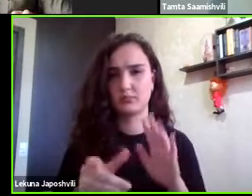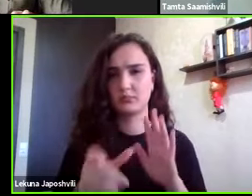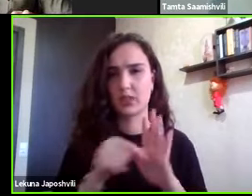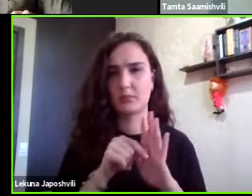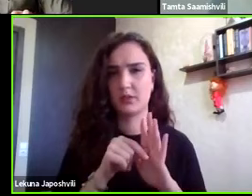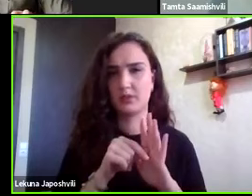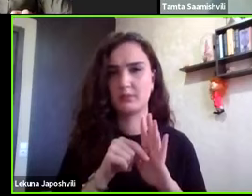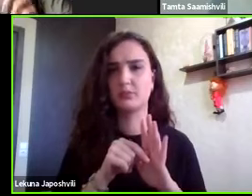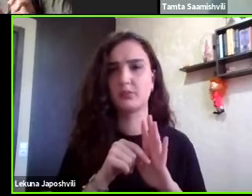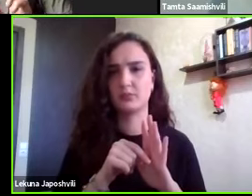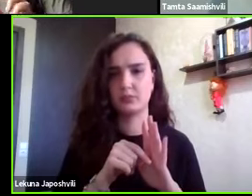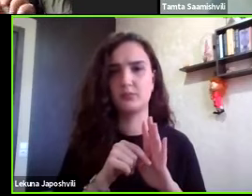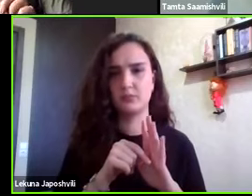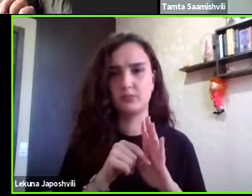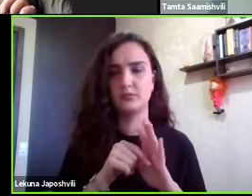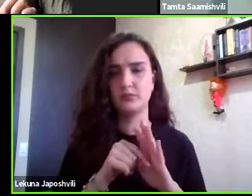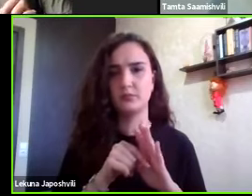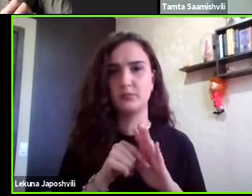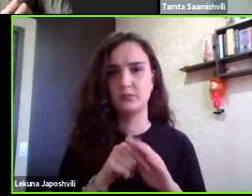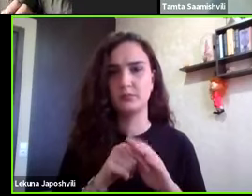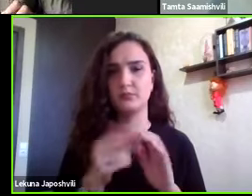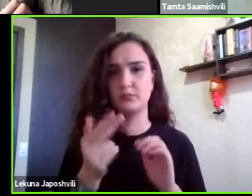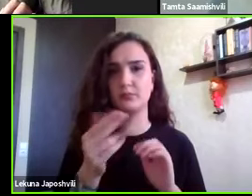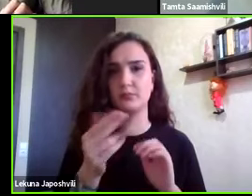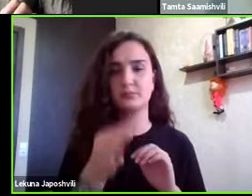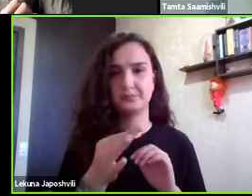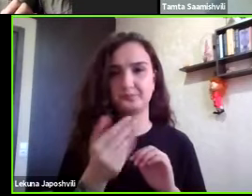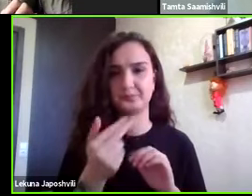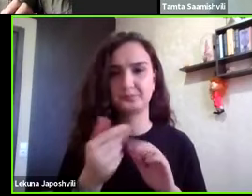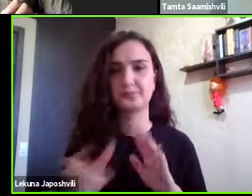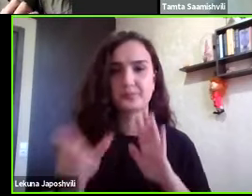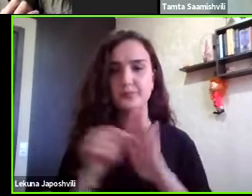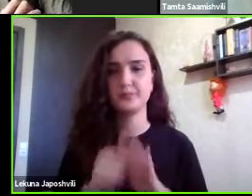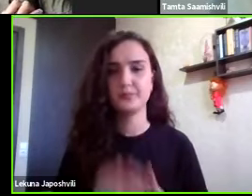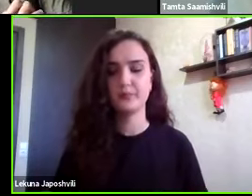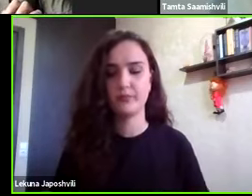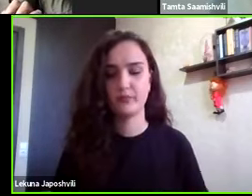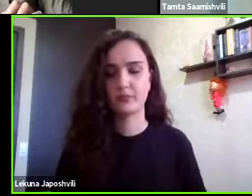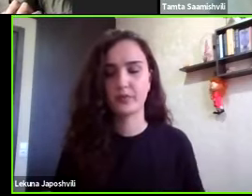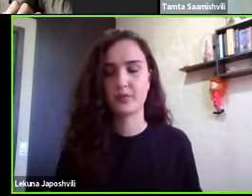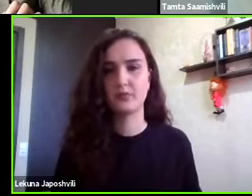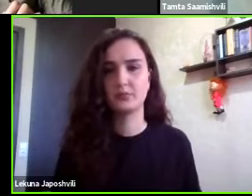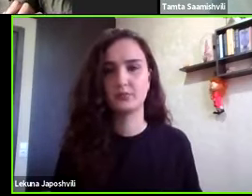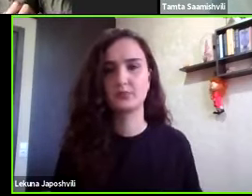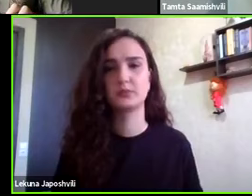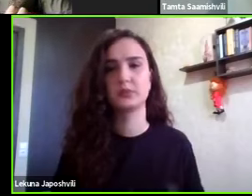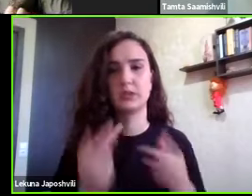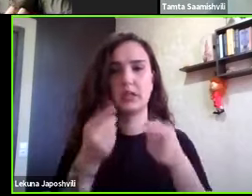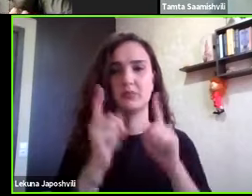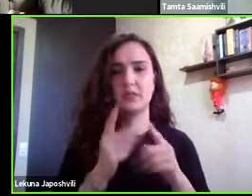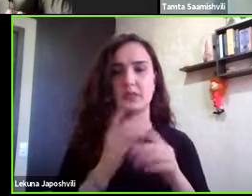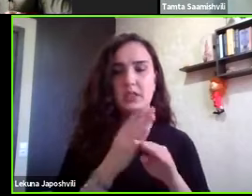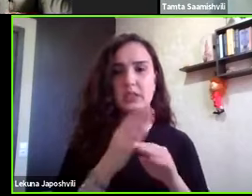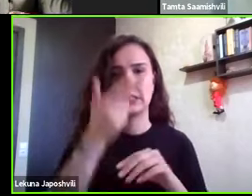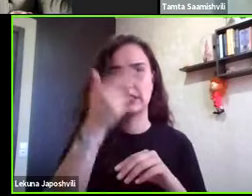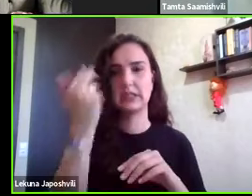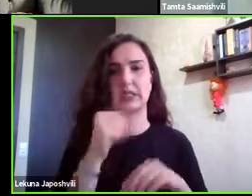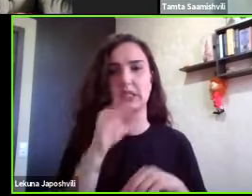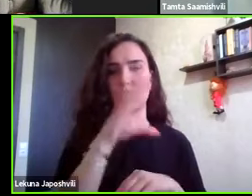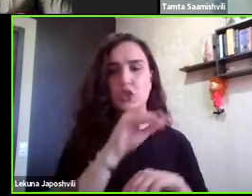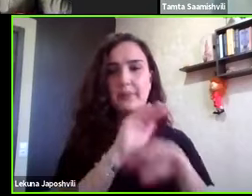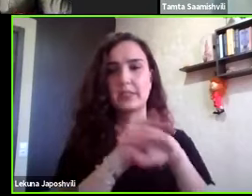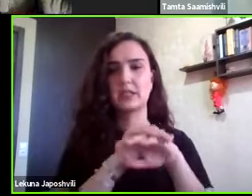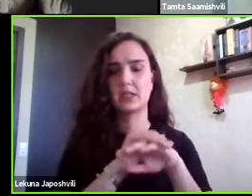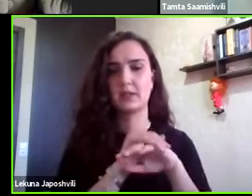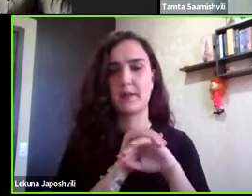თანმხლები. დიახ, აი ხა იცით მაგასაც გეტყვი. ნახეთ. კი, ნამდვილად მასი არის. აი იტალიაში